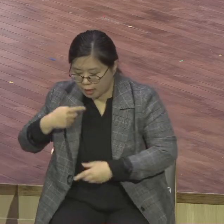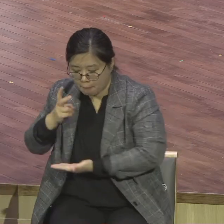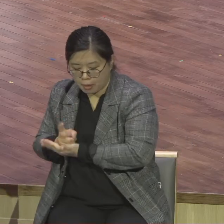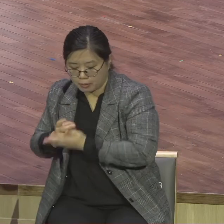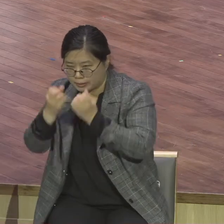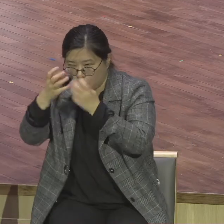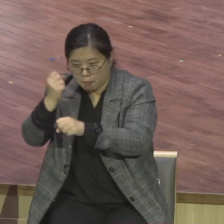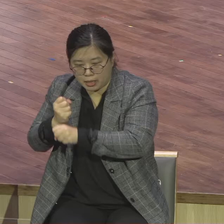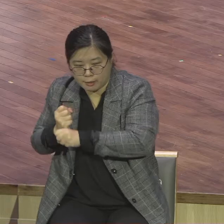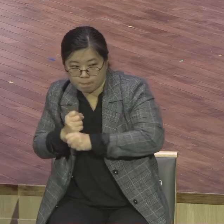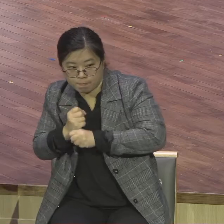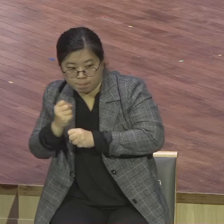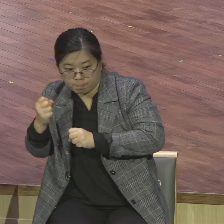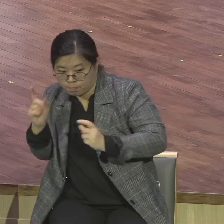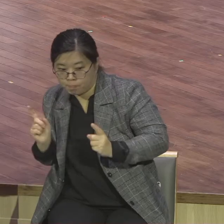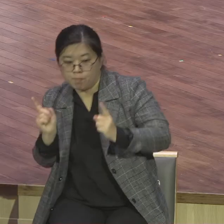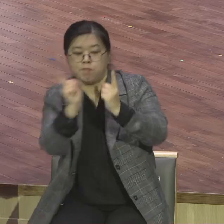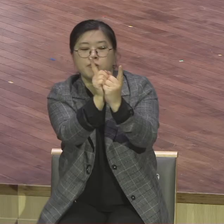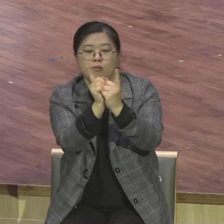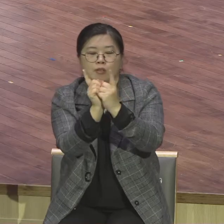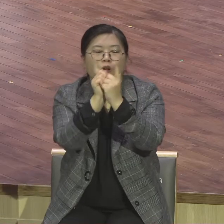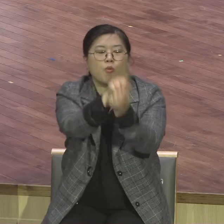전혀 전략이 달랐습니다.